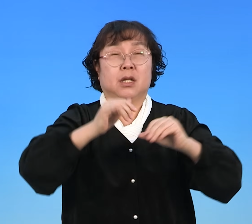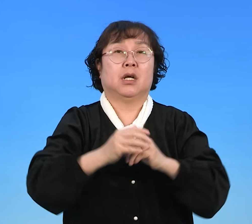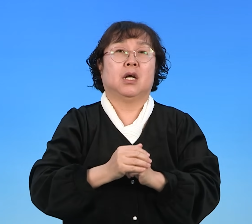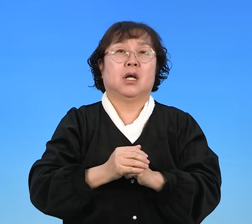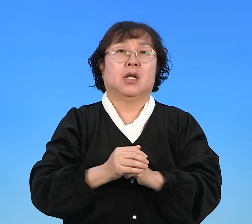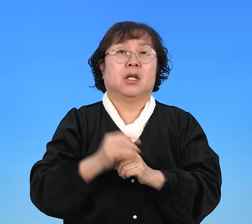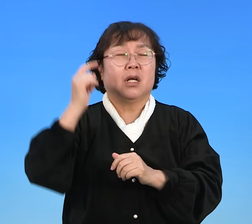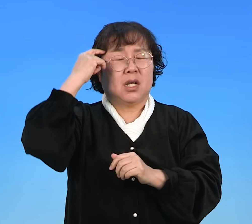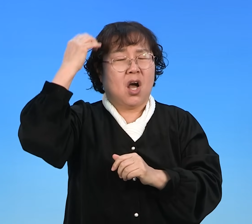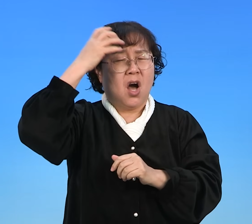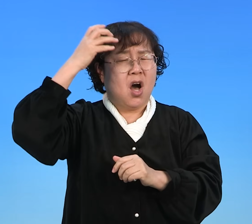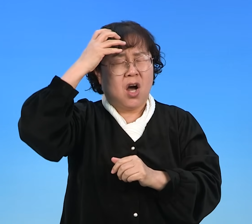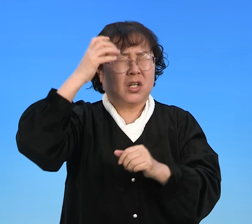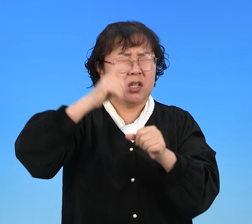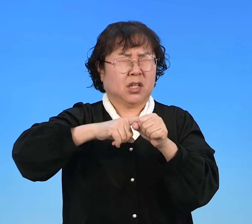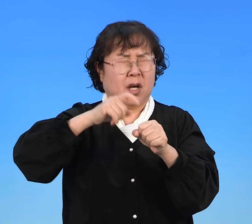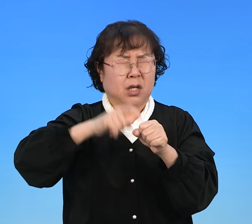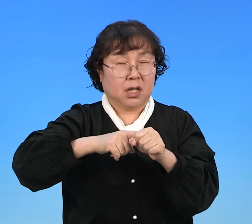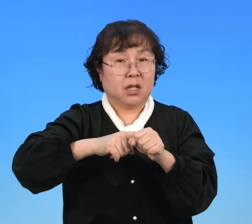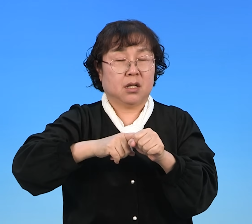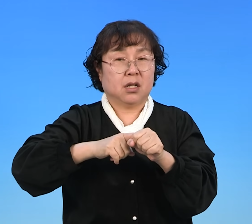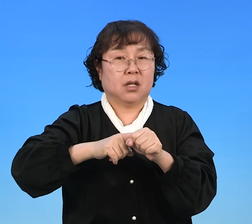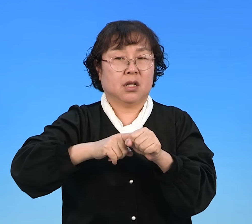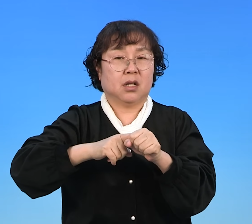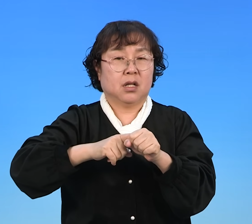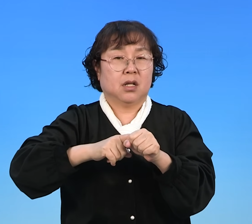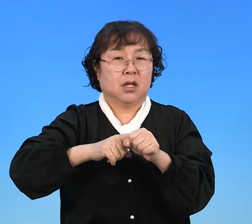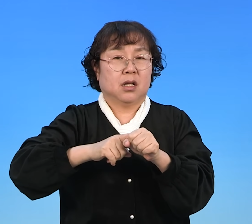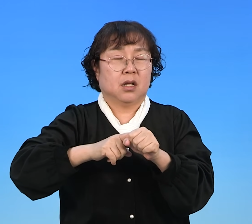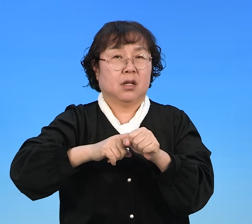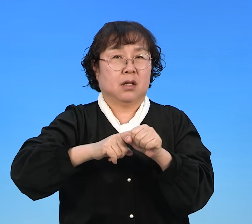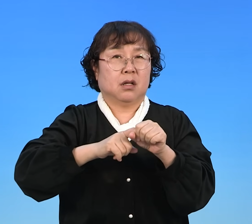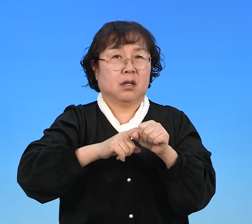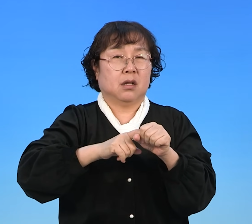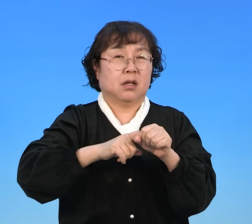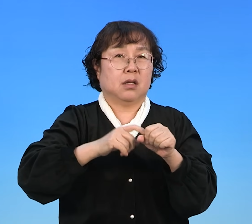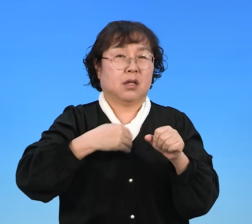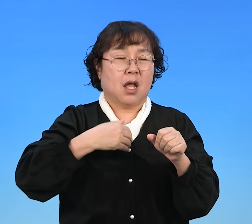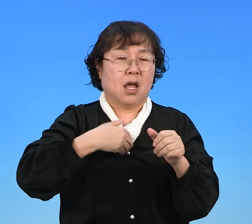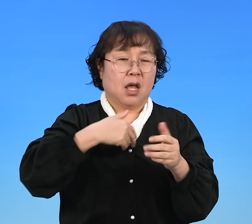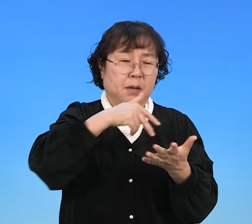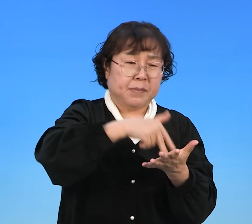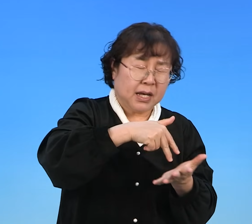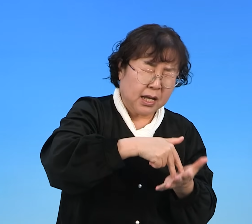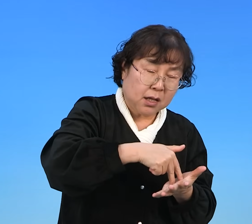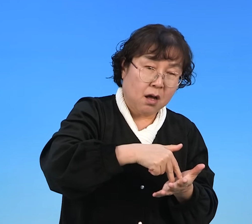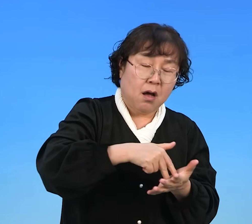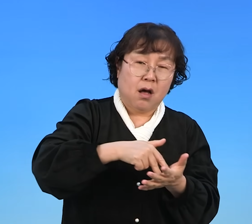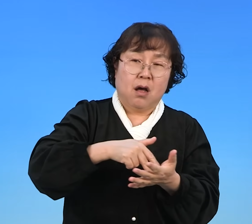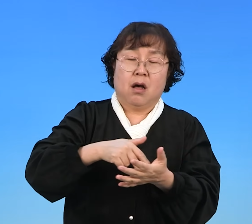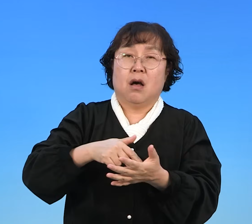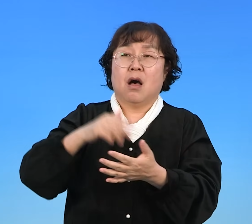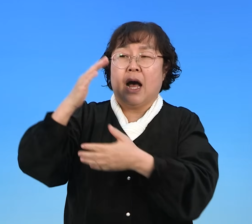없습니다. 그럴 때 여러분, 우리가 이 하나님의 약속을 말씀을 들을 수 있다면요, 예배 시간에 우리가 하나님의